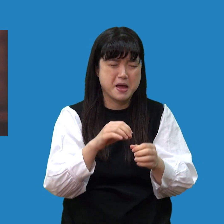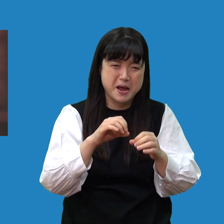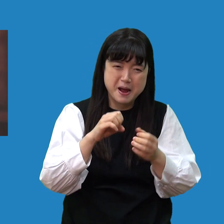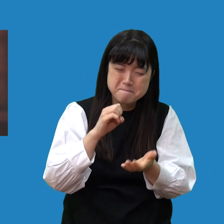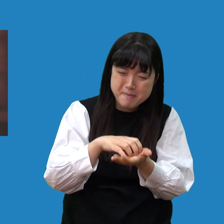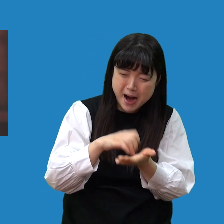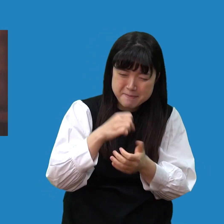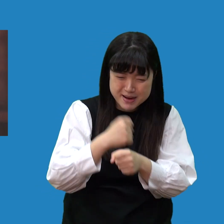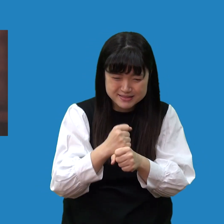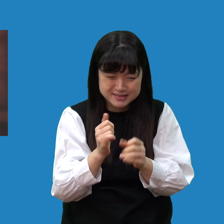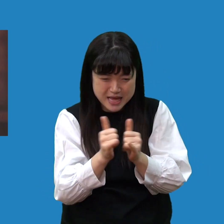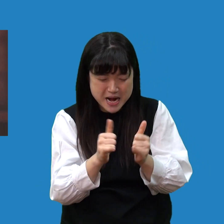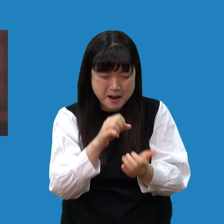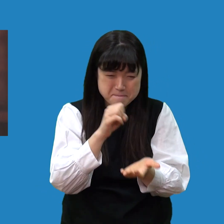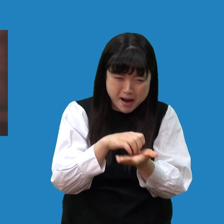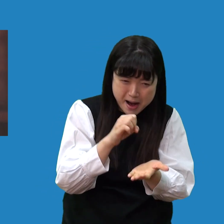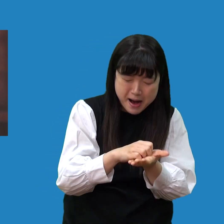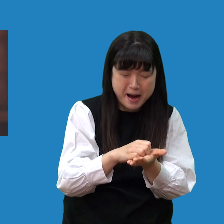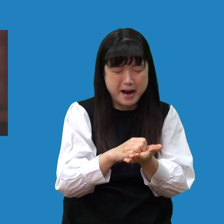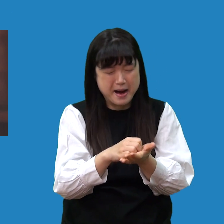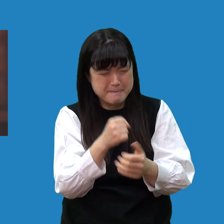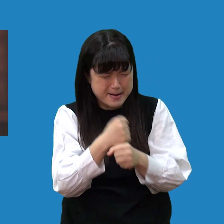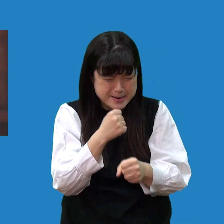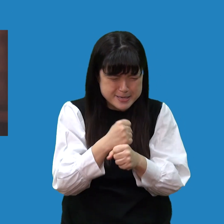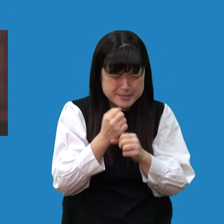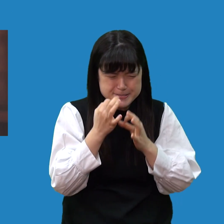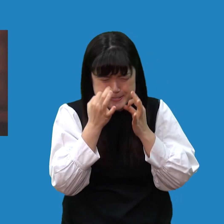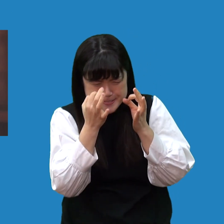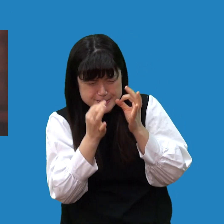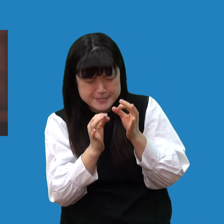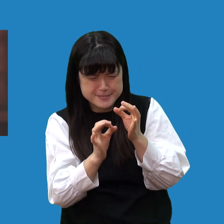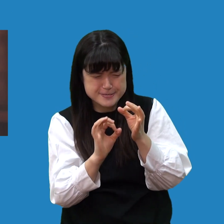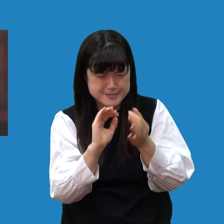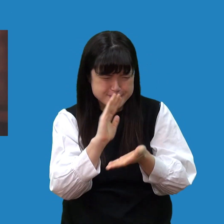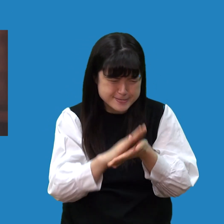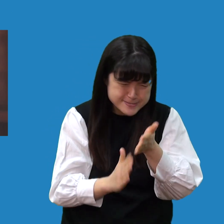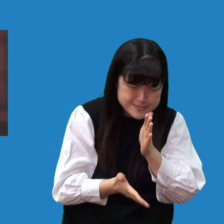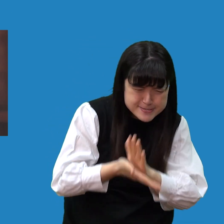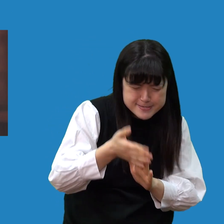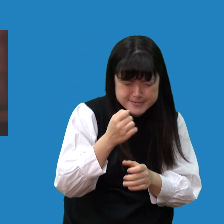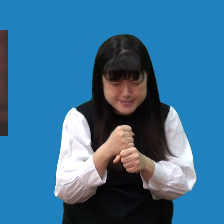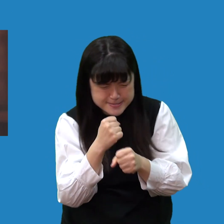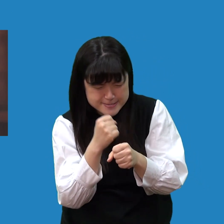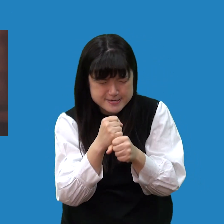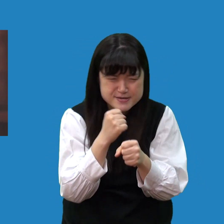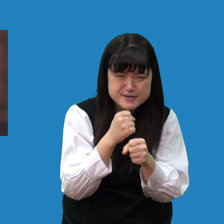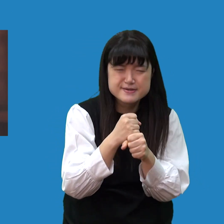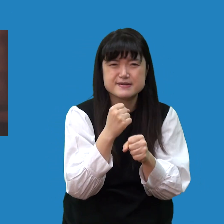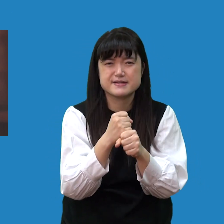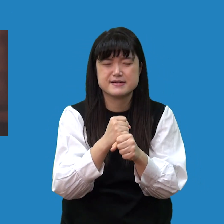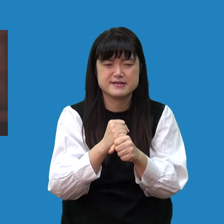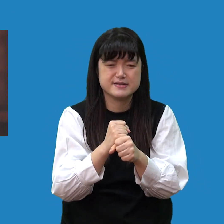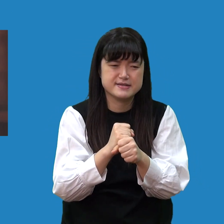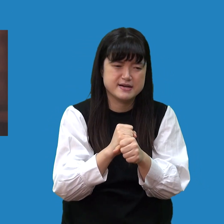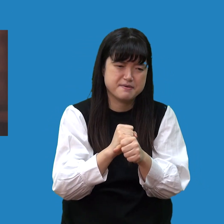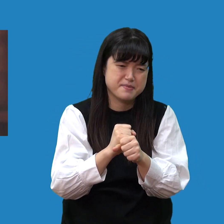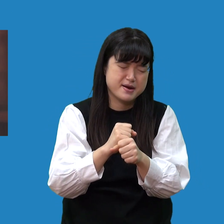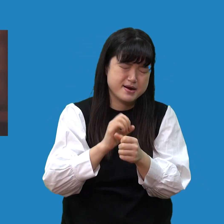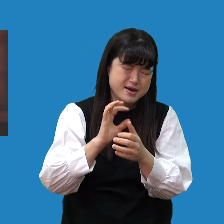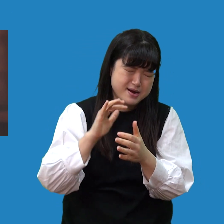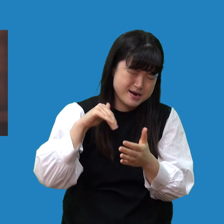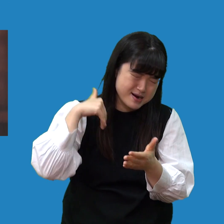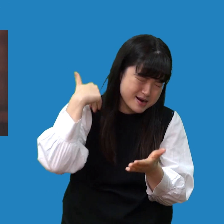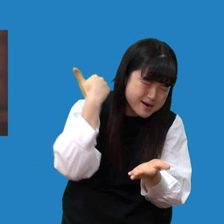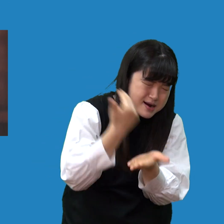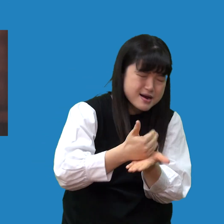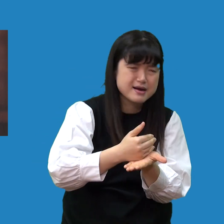제빵사들은 빵과 파이를 굽기 위해 최상품의 밀가루, 곡식가루를 수천 킬로그램